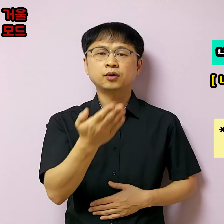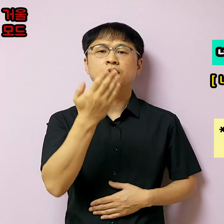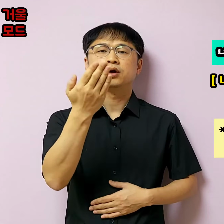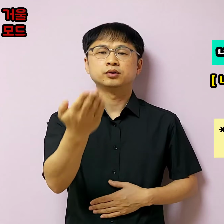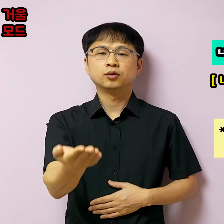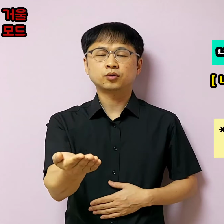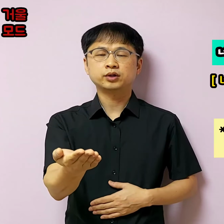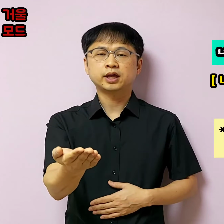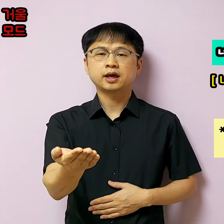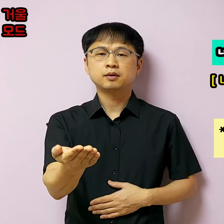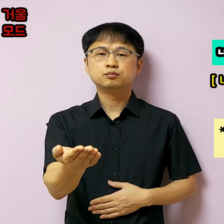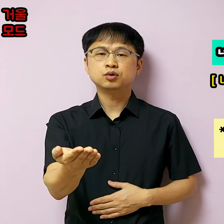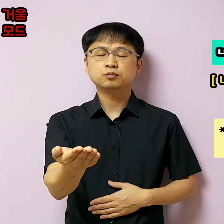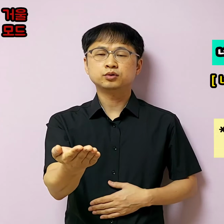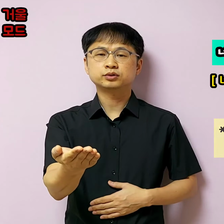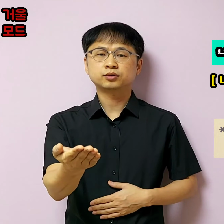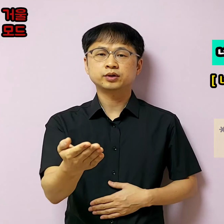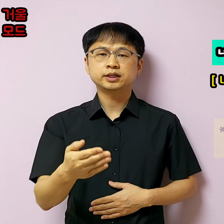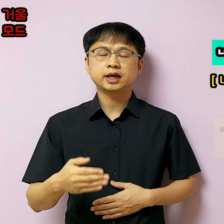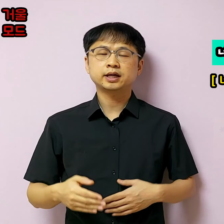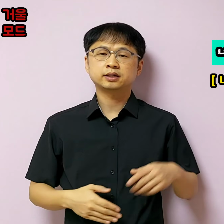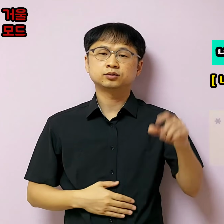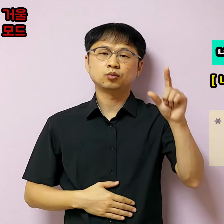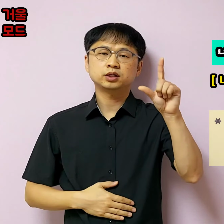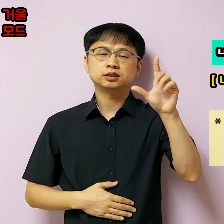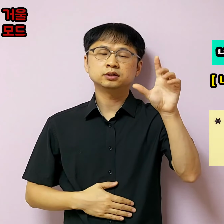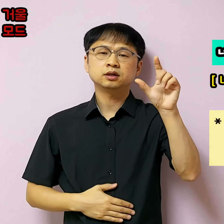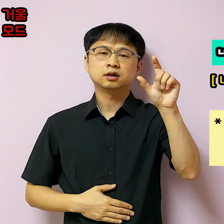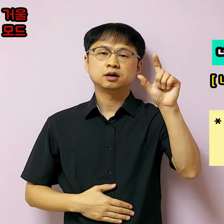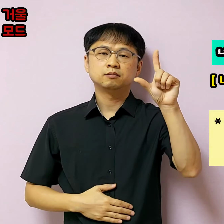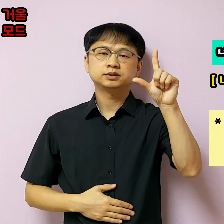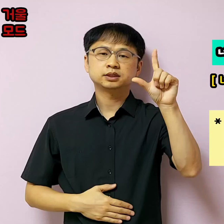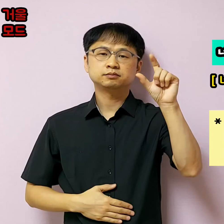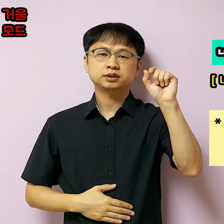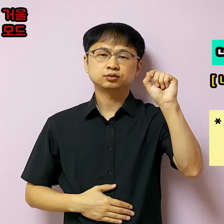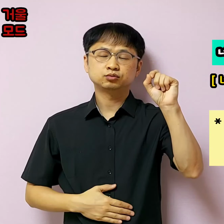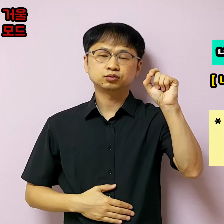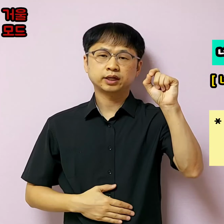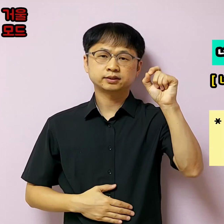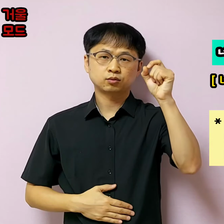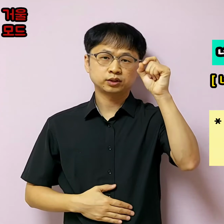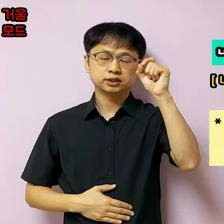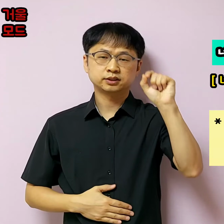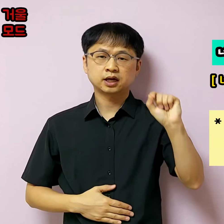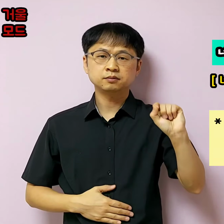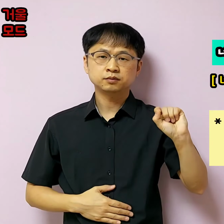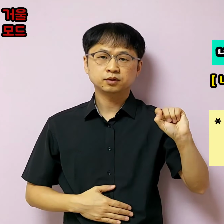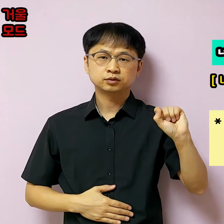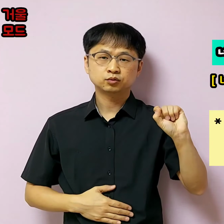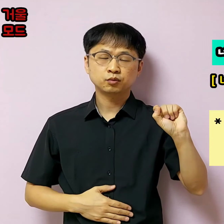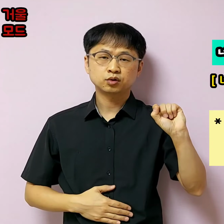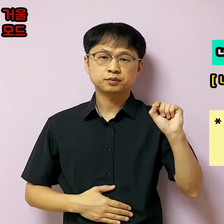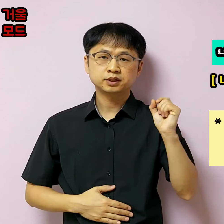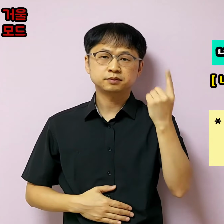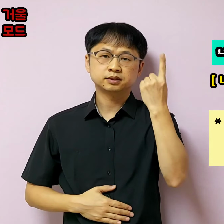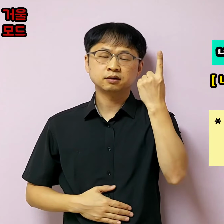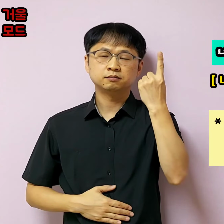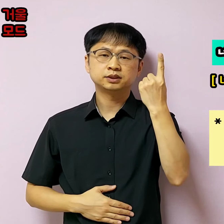되고요. 너로 인해, 무엇으로 인해 라는 동기는 엄지검지를 둥글게 해서 고리 지은 다음 손목을 비틀면서